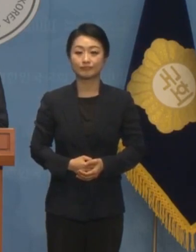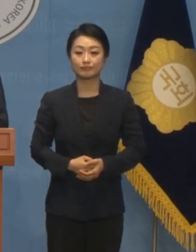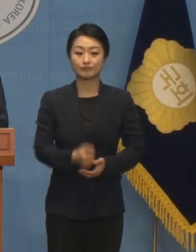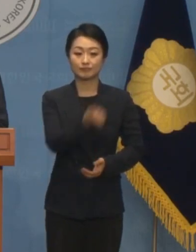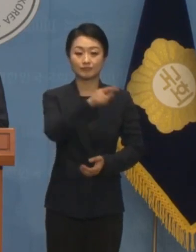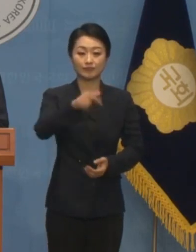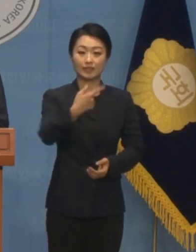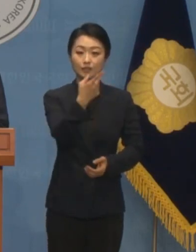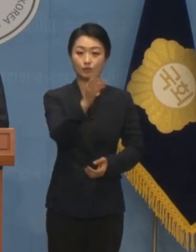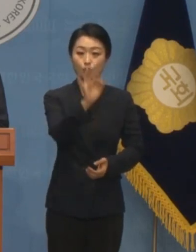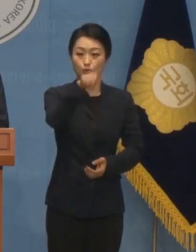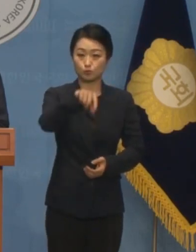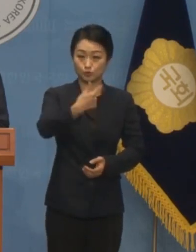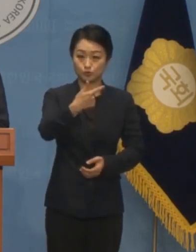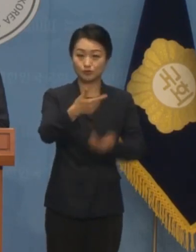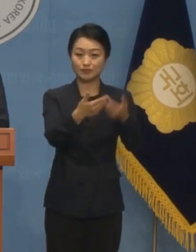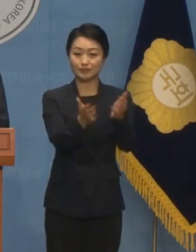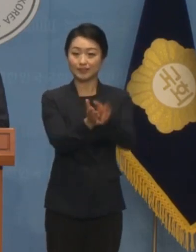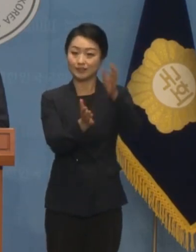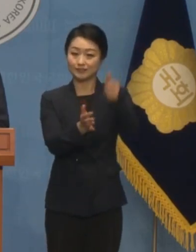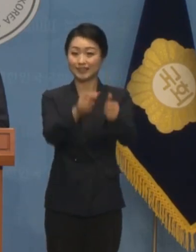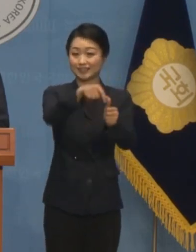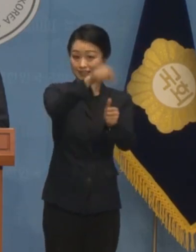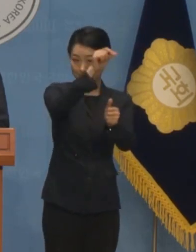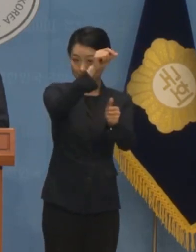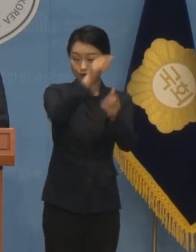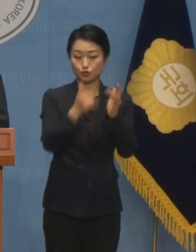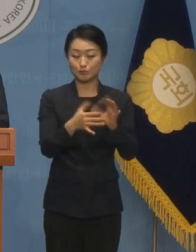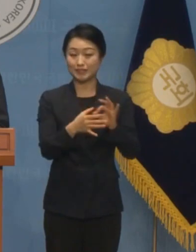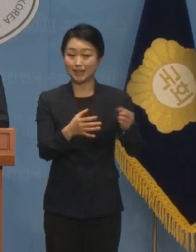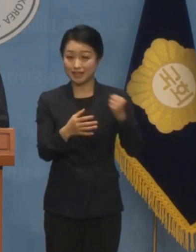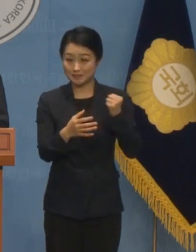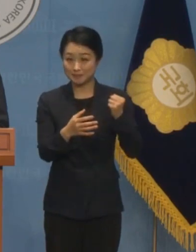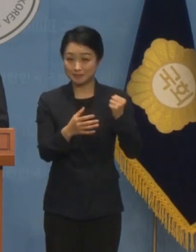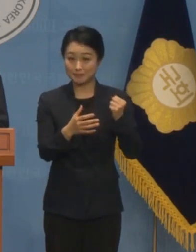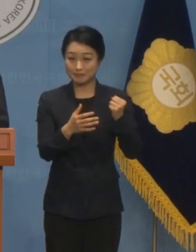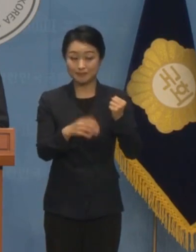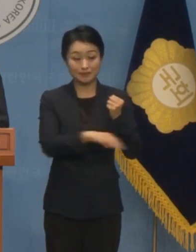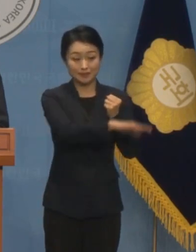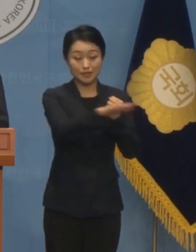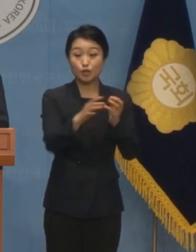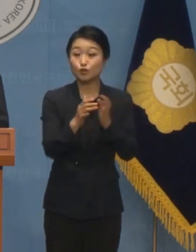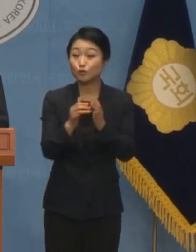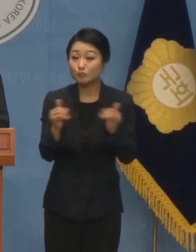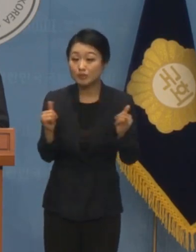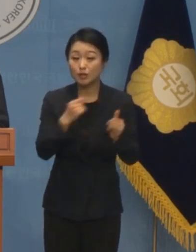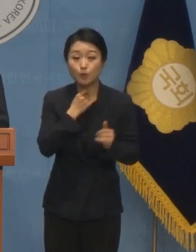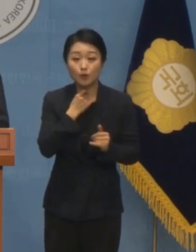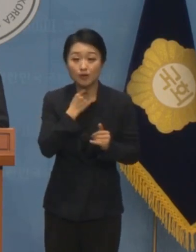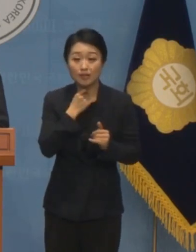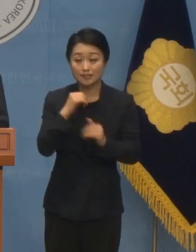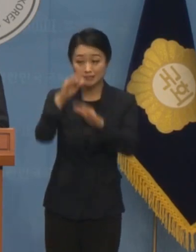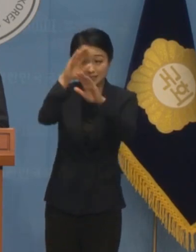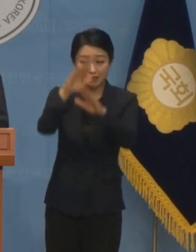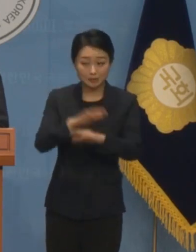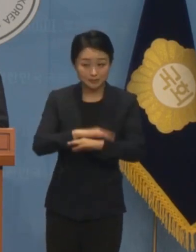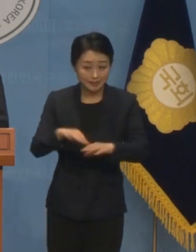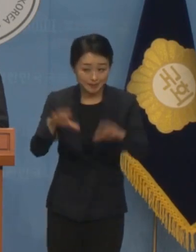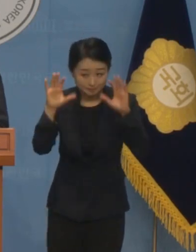한동훈 신임 대표의 당선이 국민의힘이 국민의 목소리에 귀를 여는 계기가 되기를